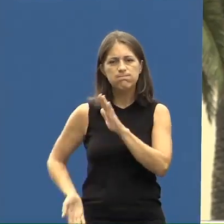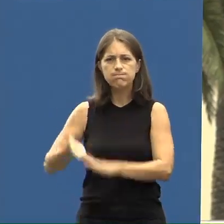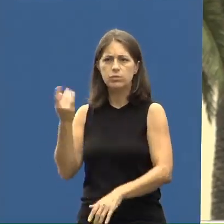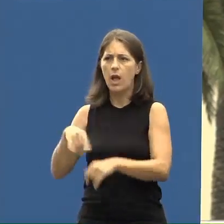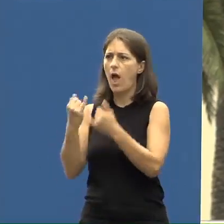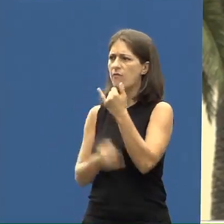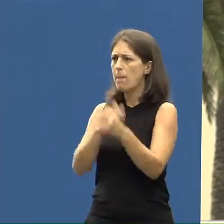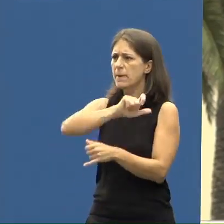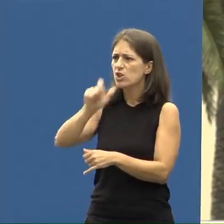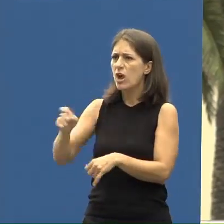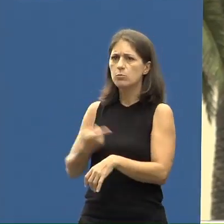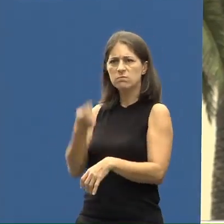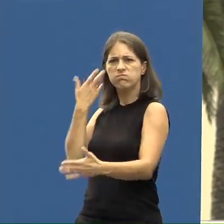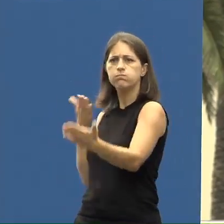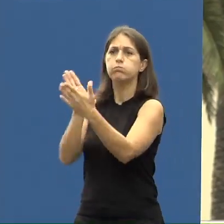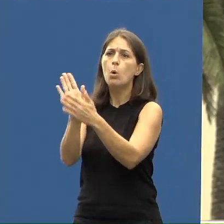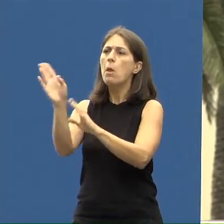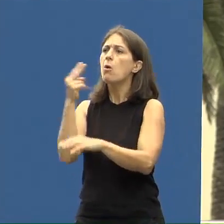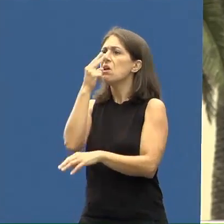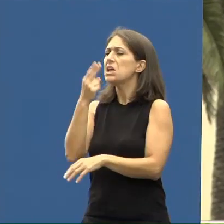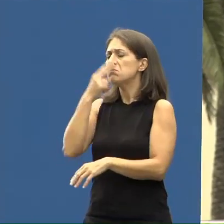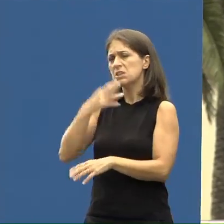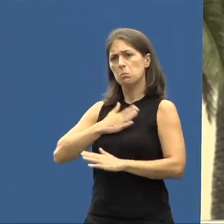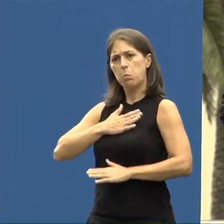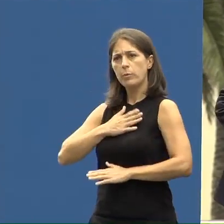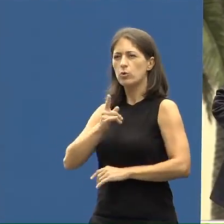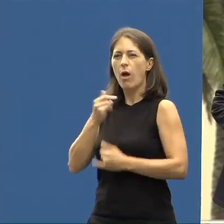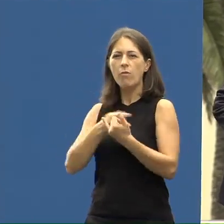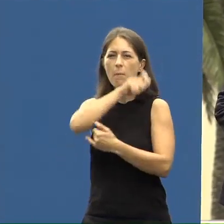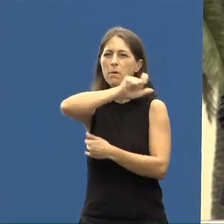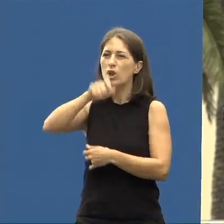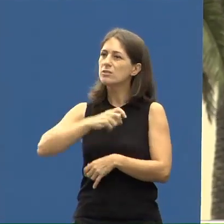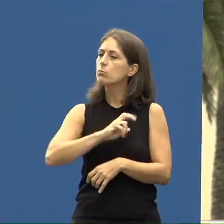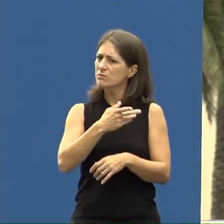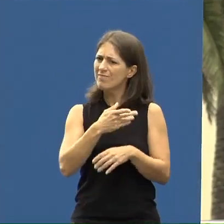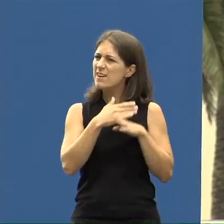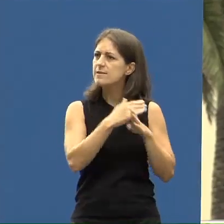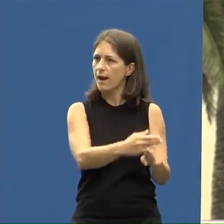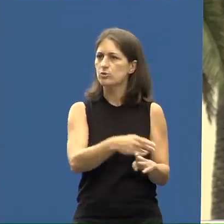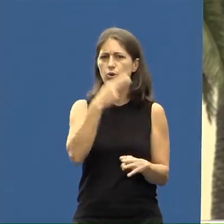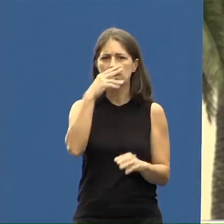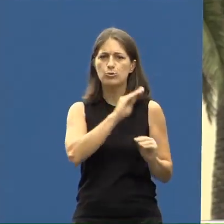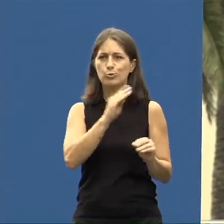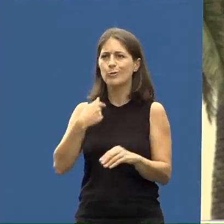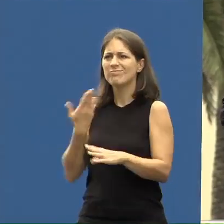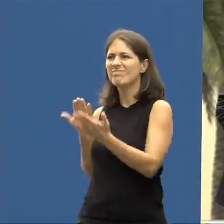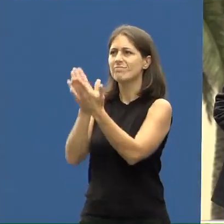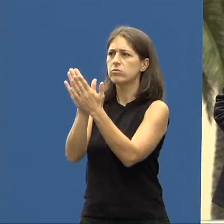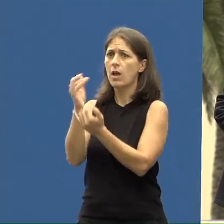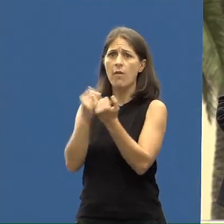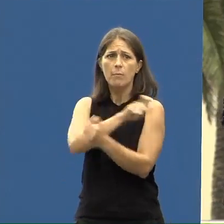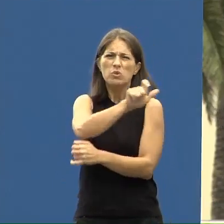decidiu plantarse, non polos seus propios intereses, sino polos intereses dos demais, polos intereses de xente a que ni siquiera